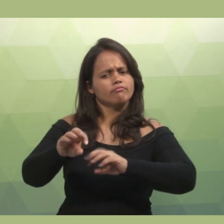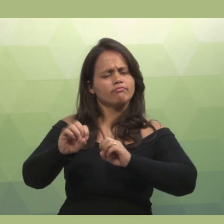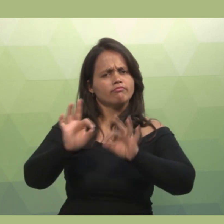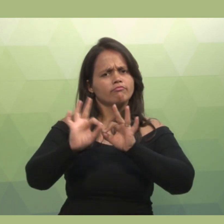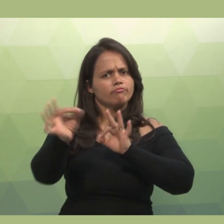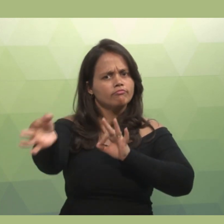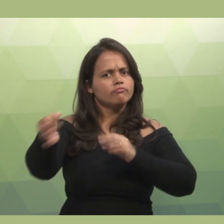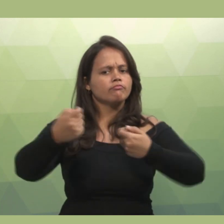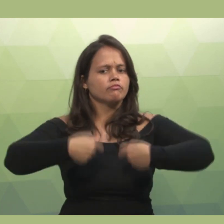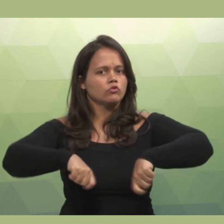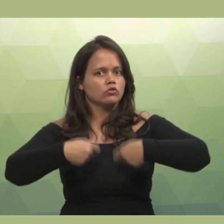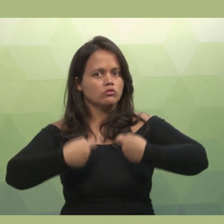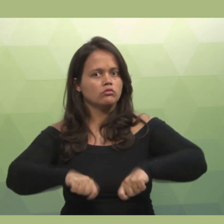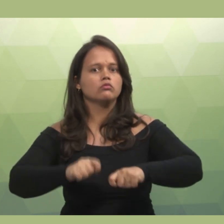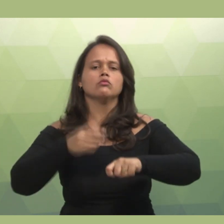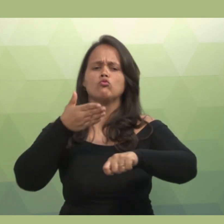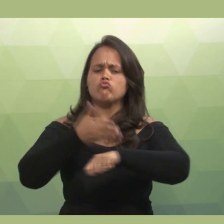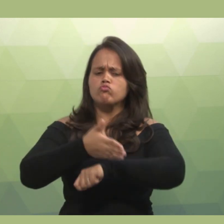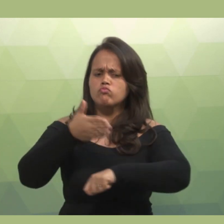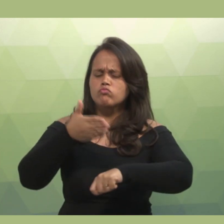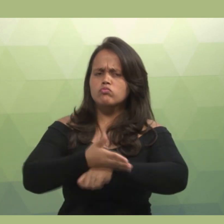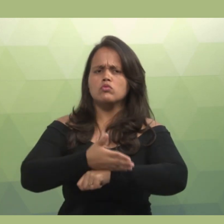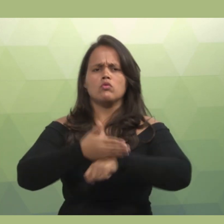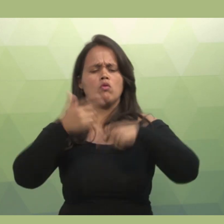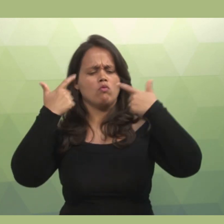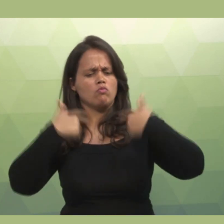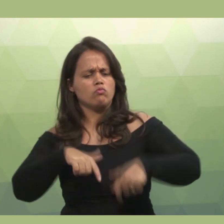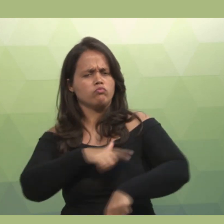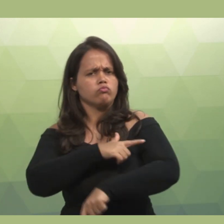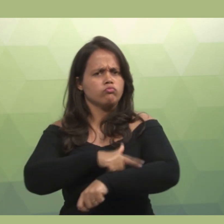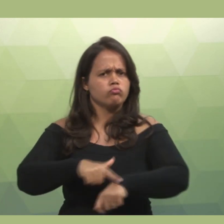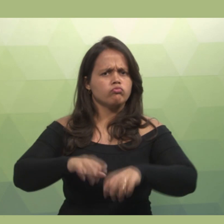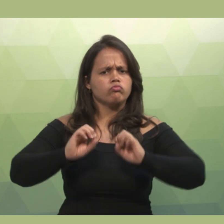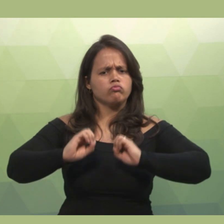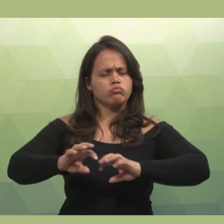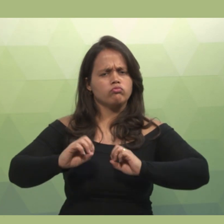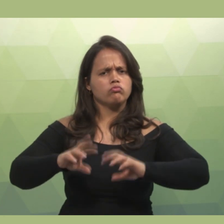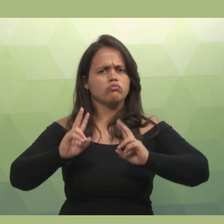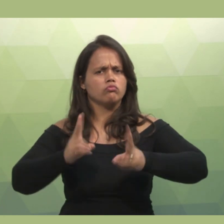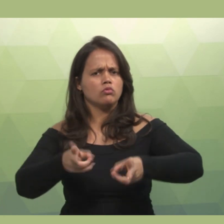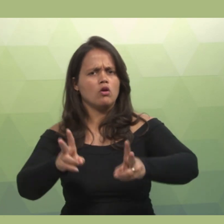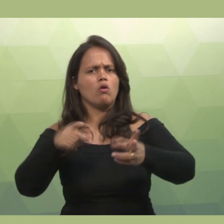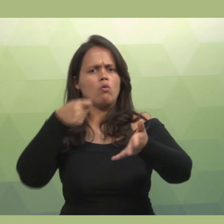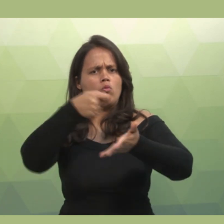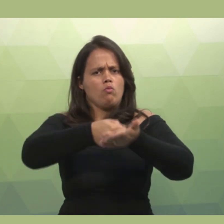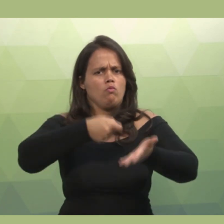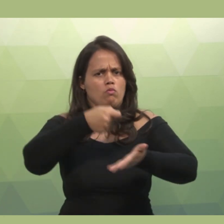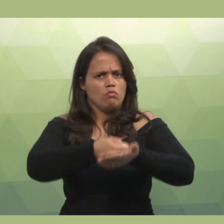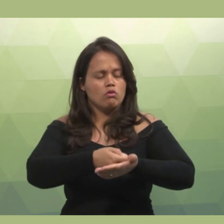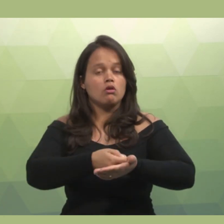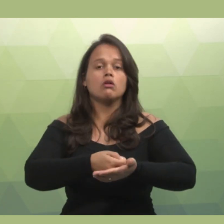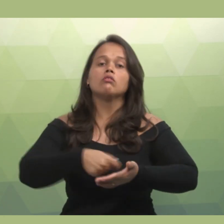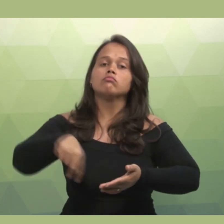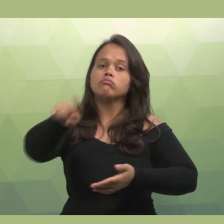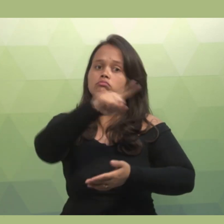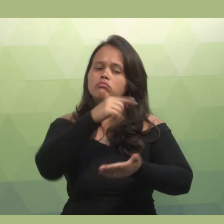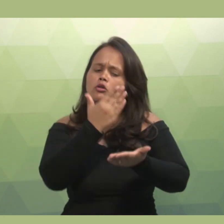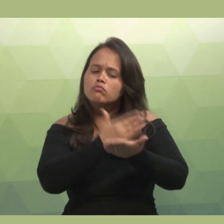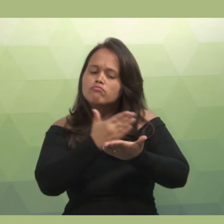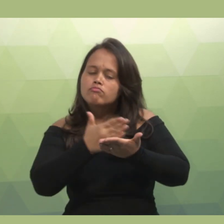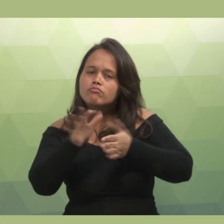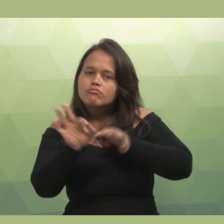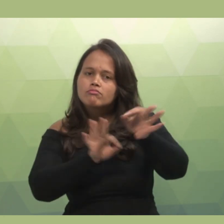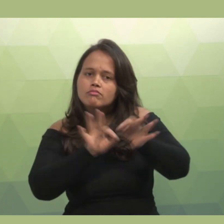Estudar na educação à distância exige dedicação, disciplina, organização e comprometimento. Façam